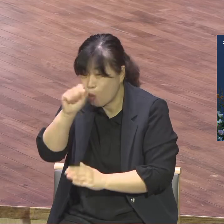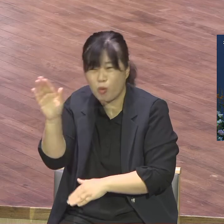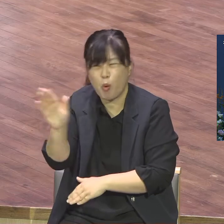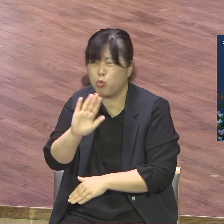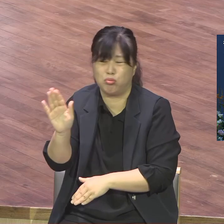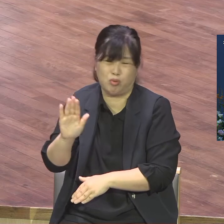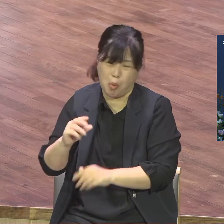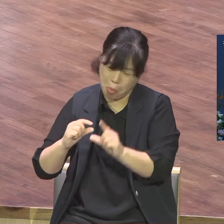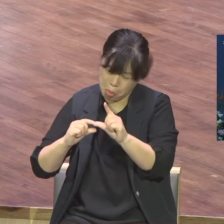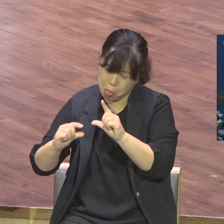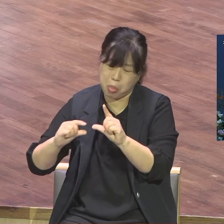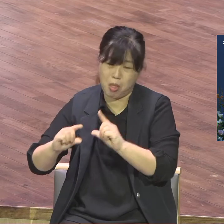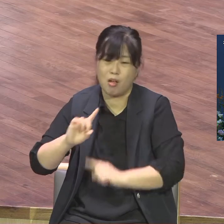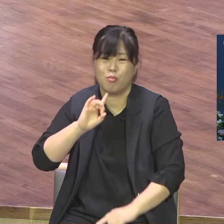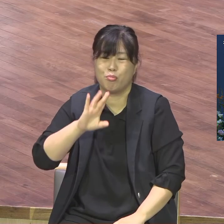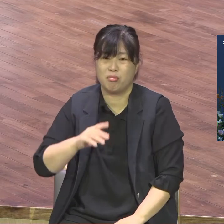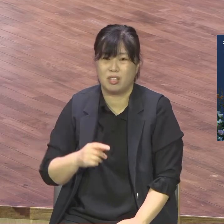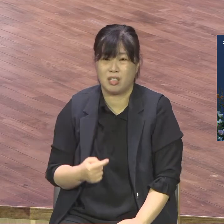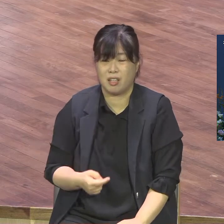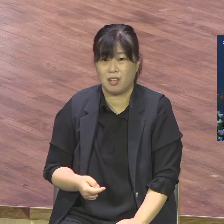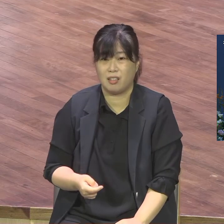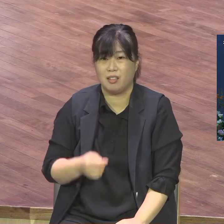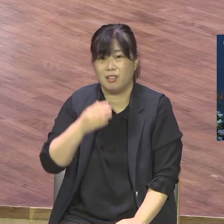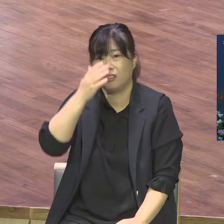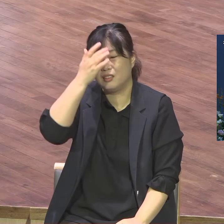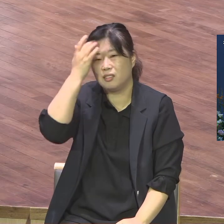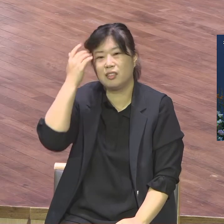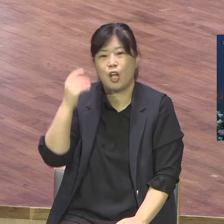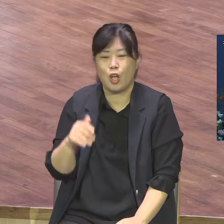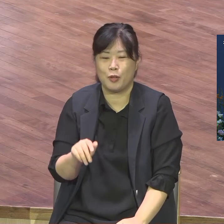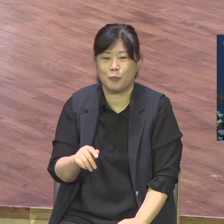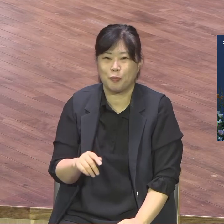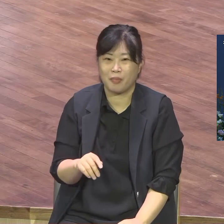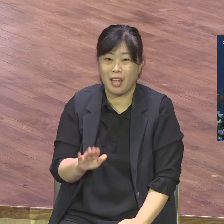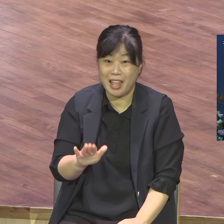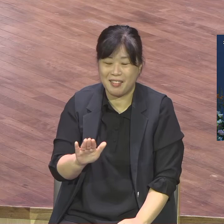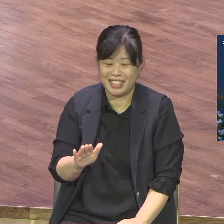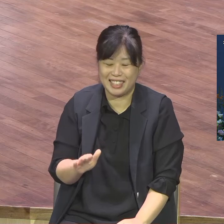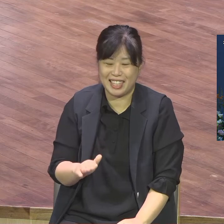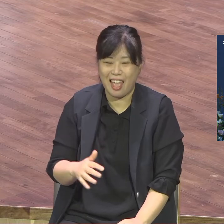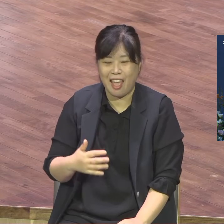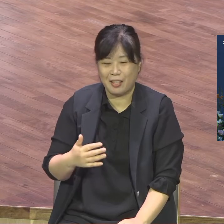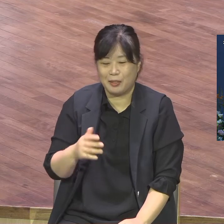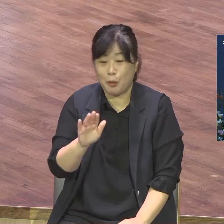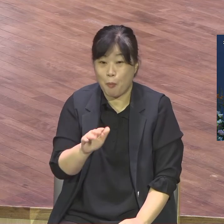그래서요, 이 에덴 동산부터 여자가 문제를 일으키는 사실이에요. 그런데